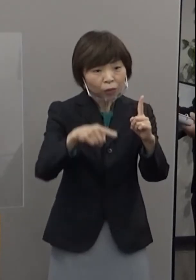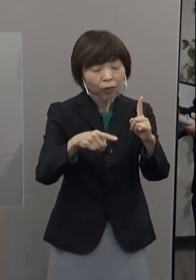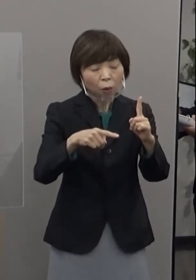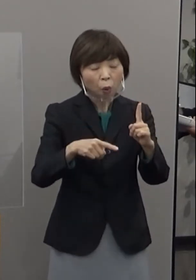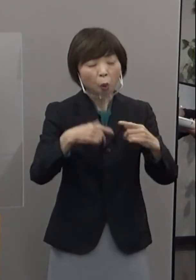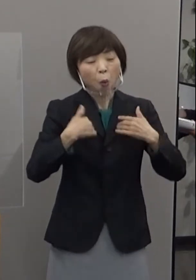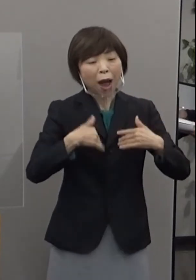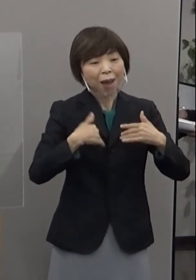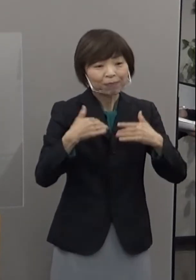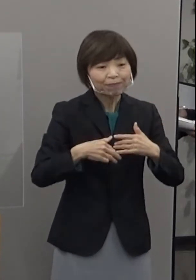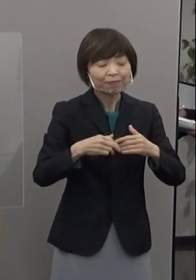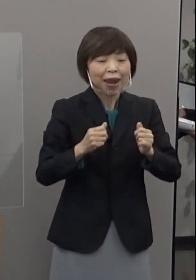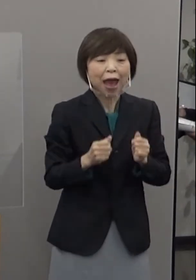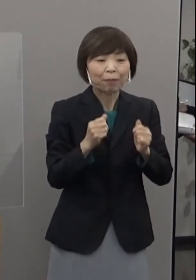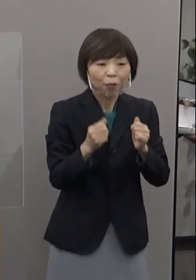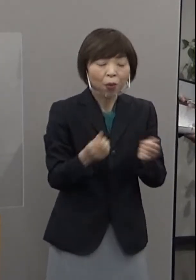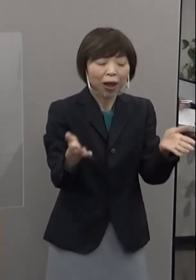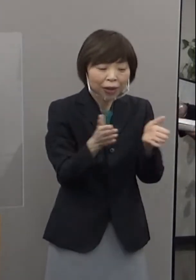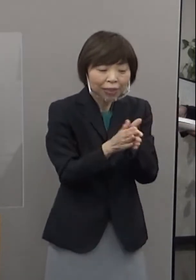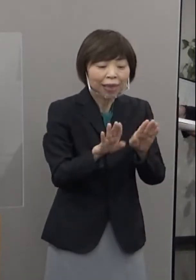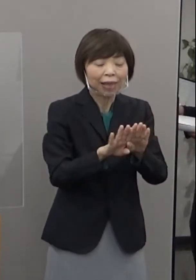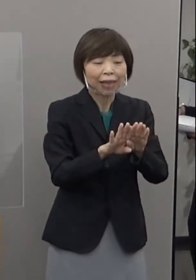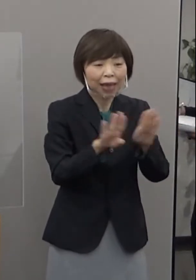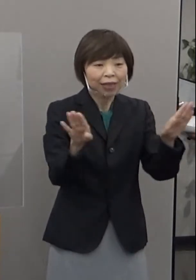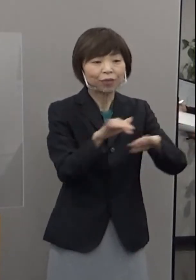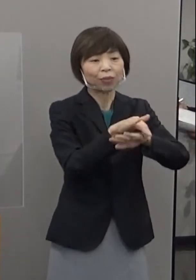ランも合わせて開催をする予定です。